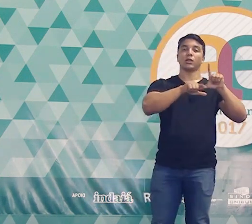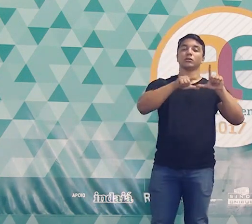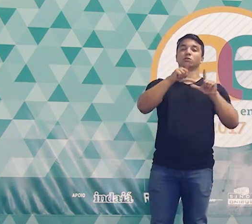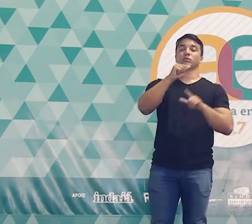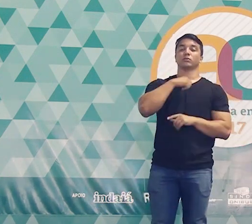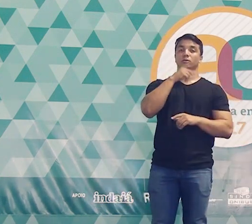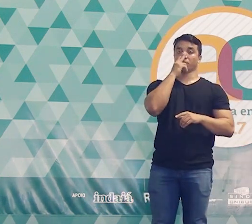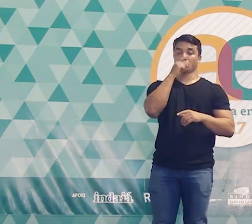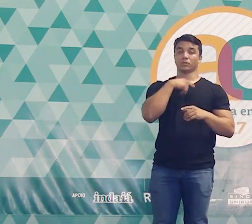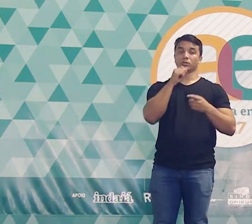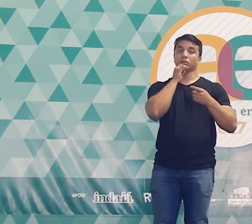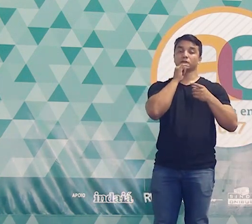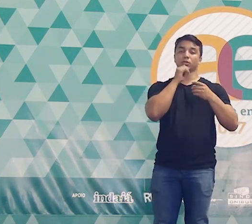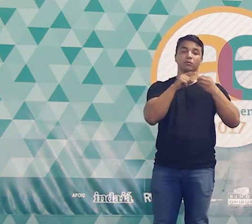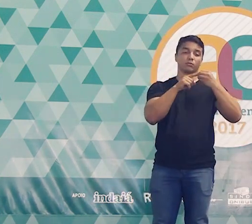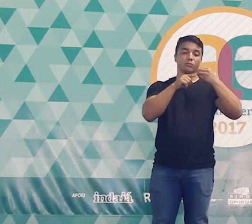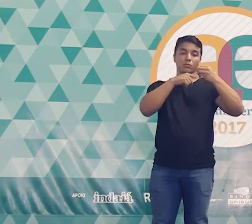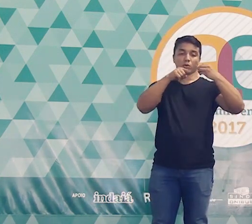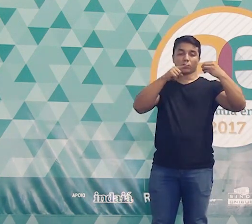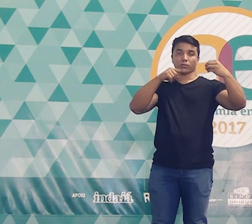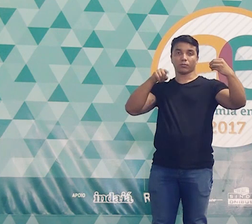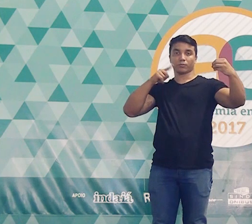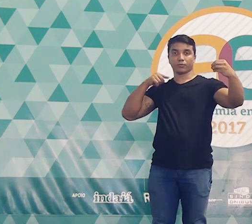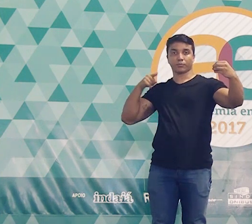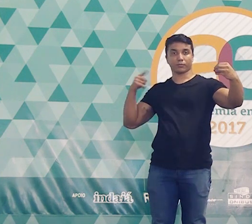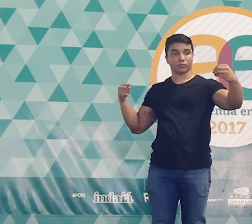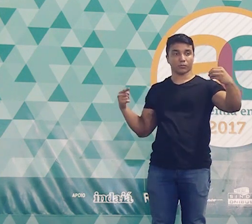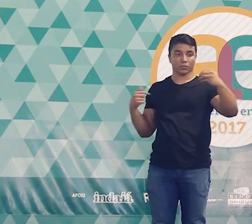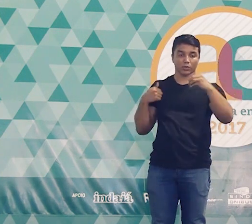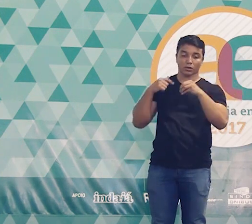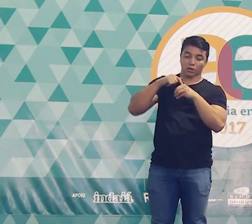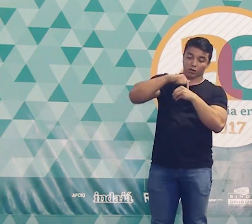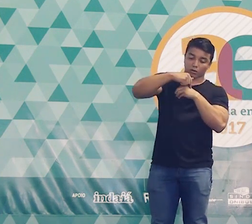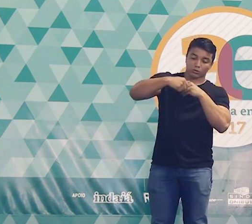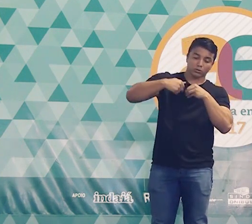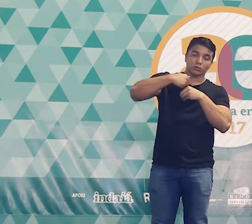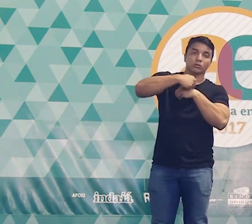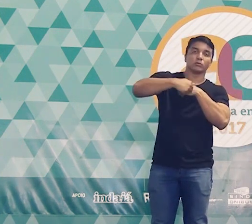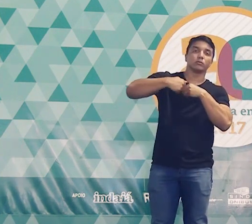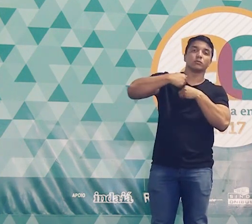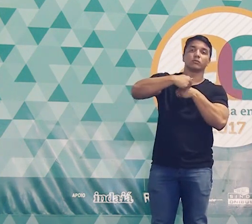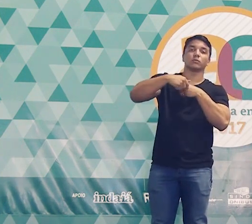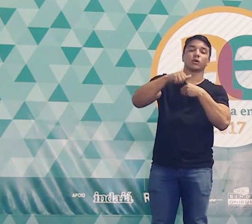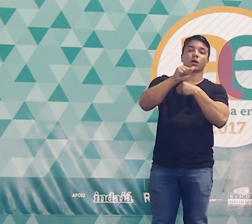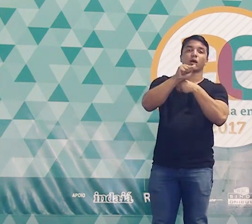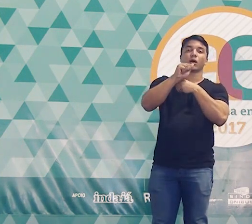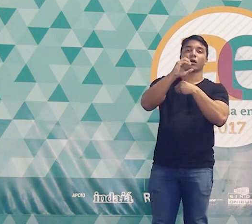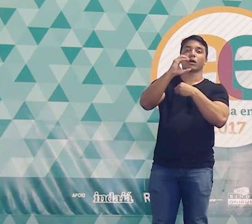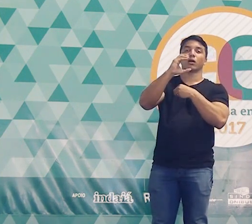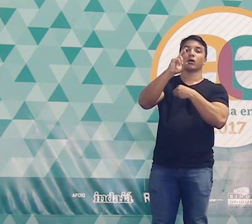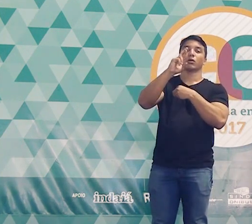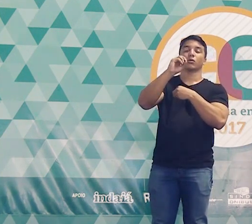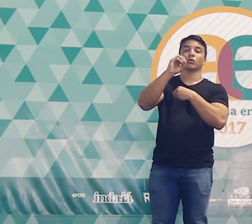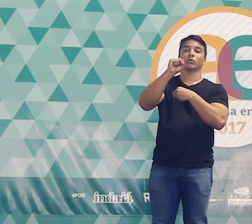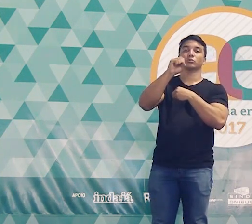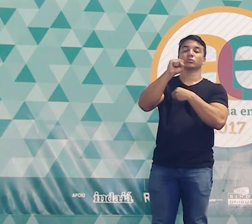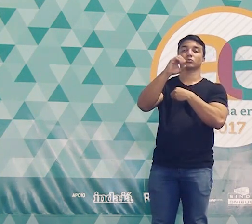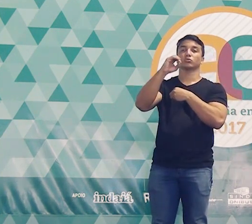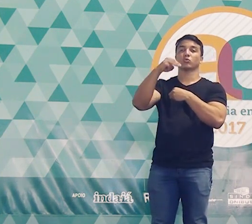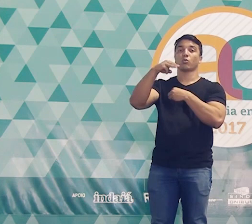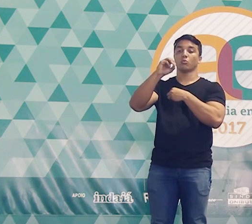tem na cabeça do espermatozoide, tá? Na cabeça do espermatozoide existe uma estrutura chamada de acrossomo, que é responsável